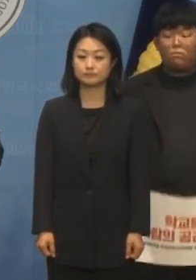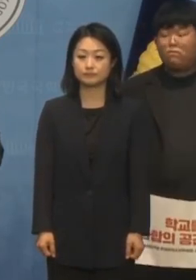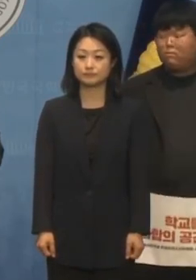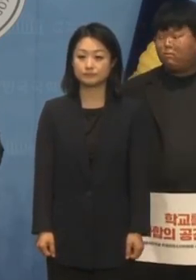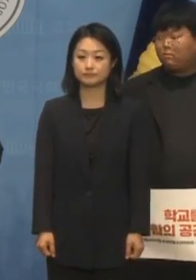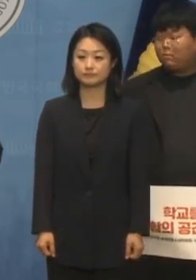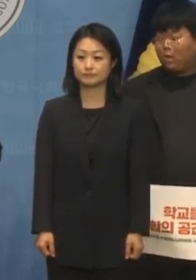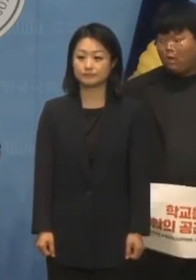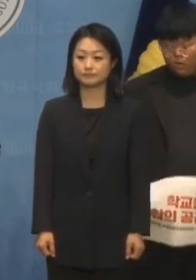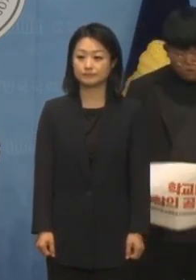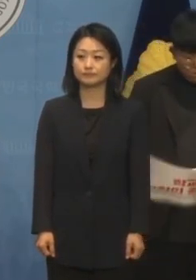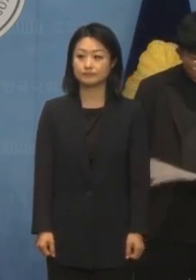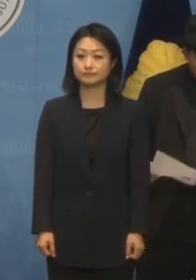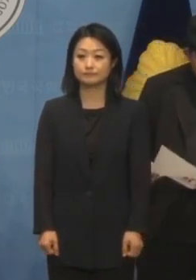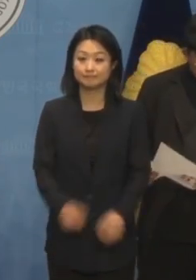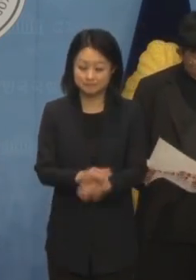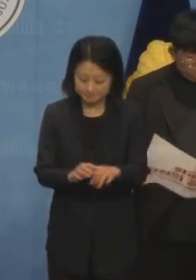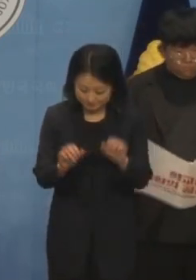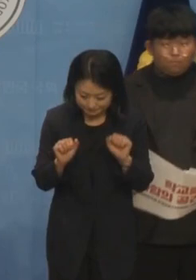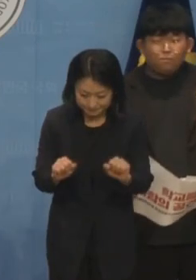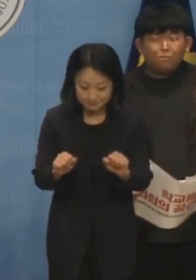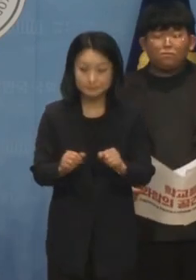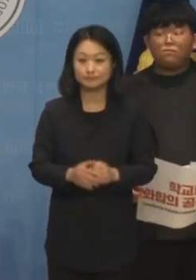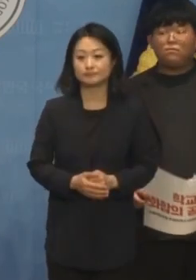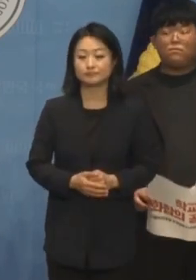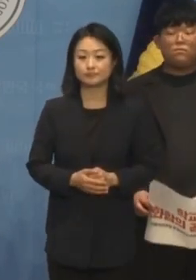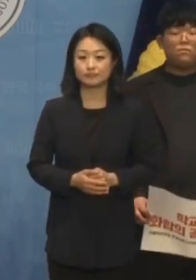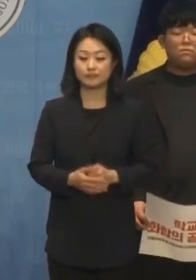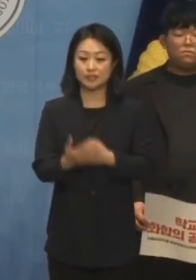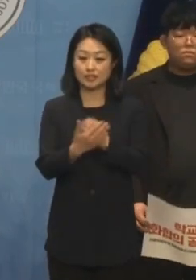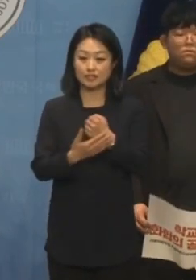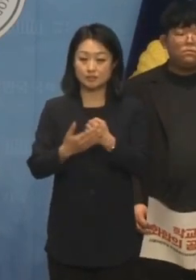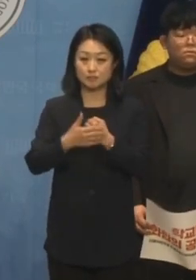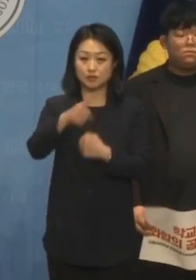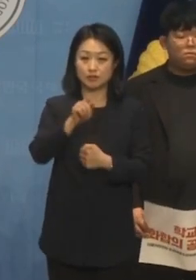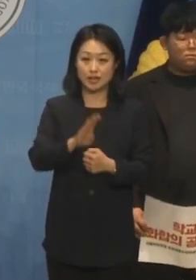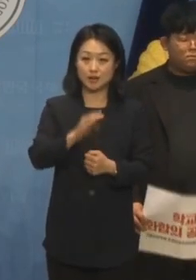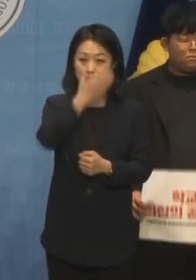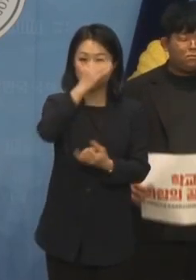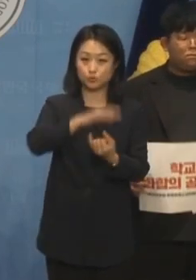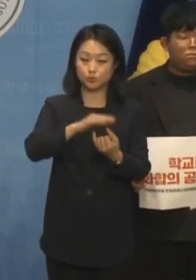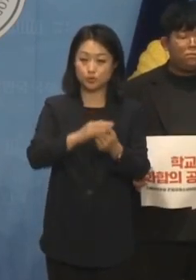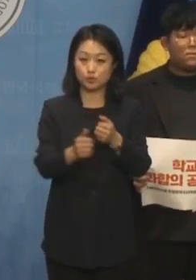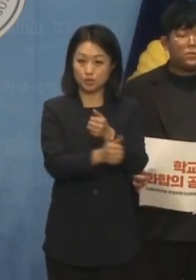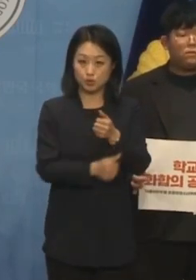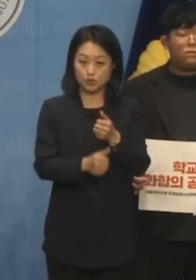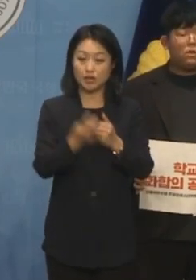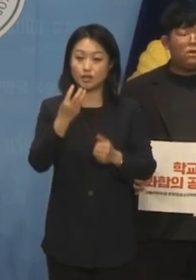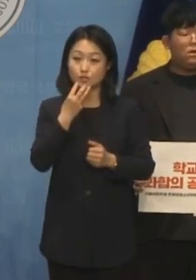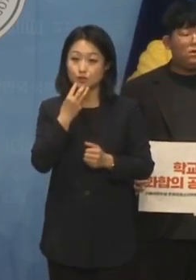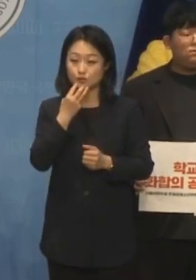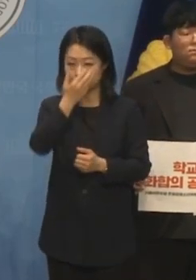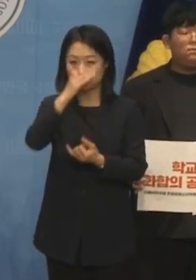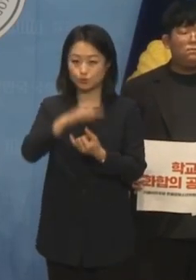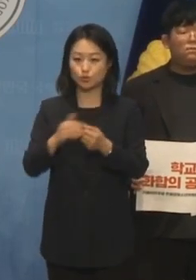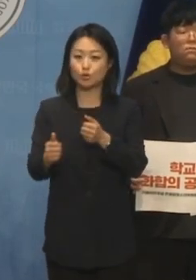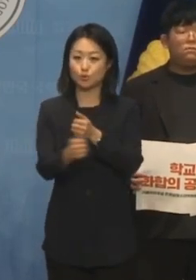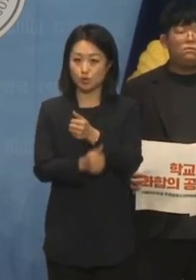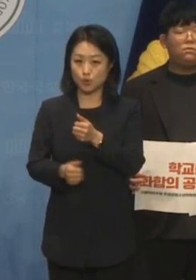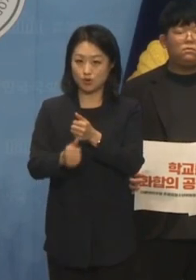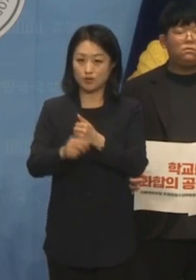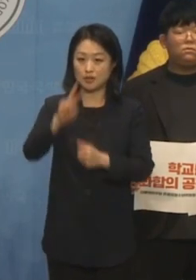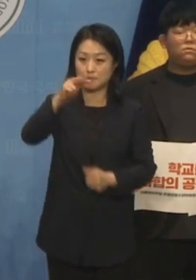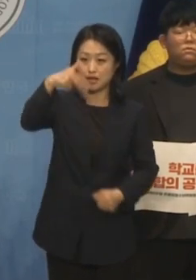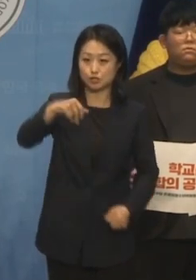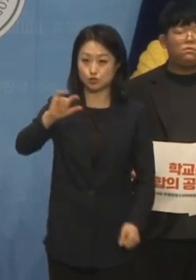시작할까요? 네네. 네. 안녕하십니까. 저희는 은평갑 청소년위원회와 서울시당 청소년위원회는 박주민